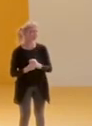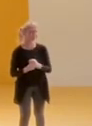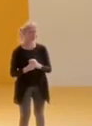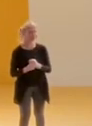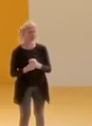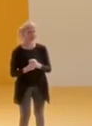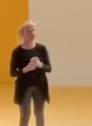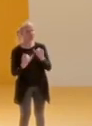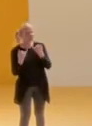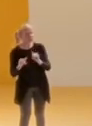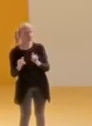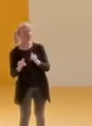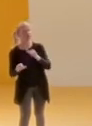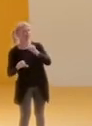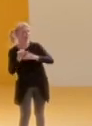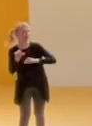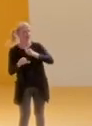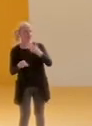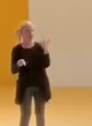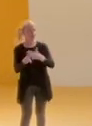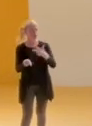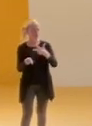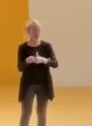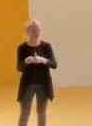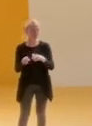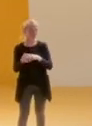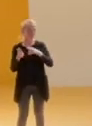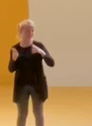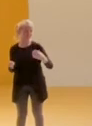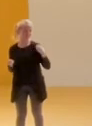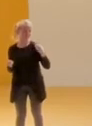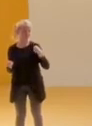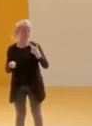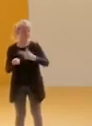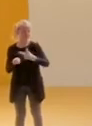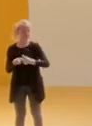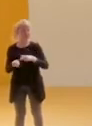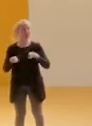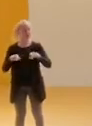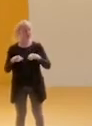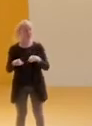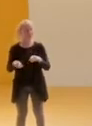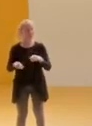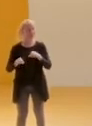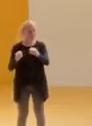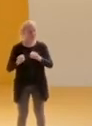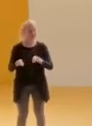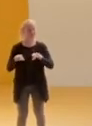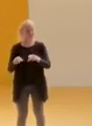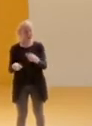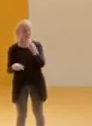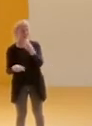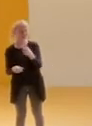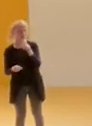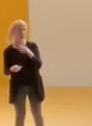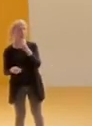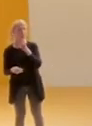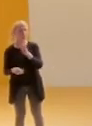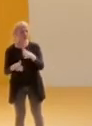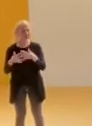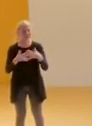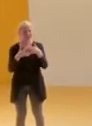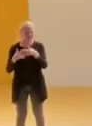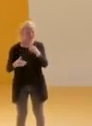Ciągnie analogię popatrzmy na lata 30 wieku XX Bank Francji wyraża obawy że USA nie może może nie utrzymać parytetu złota